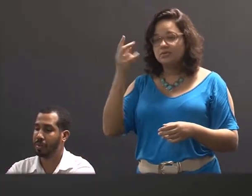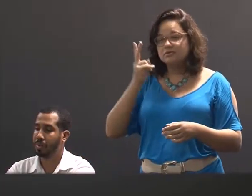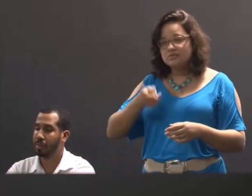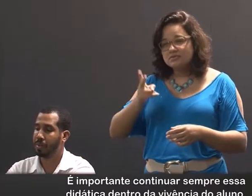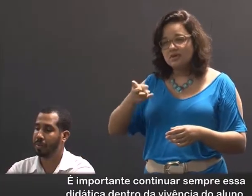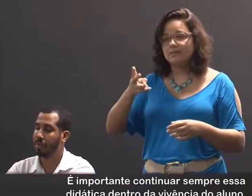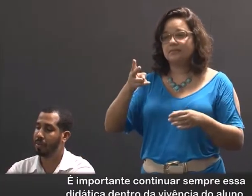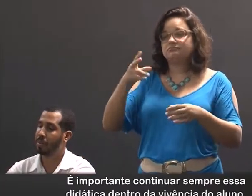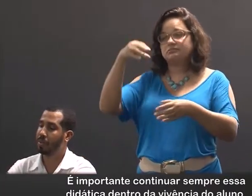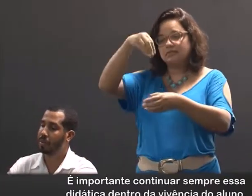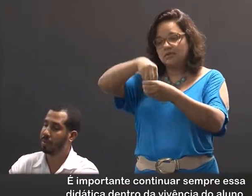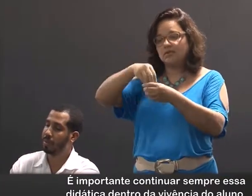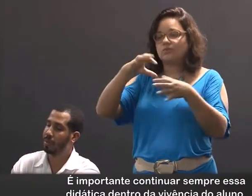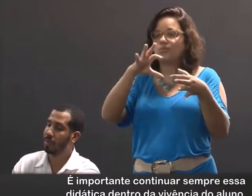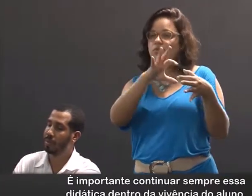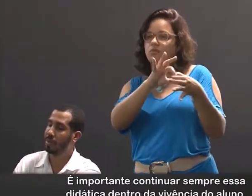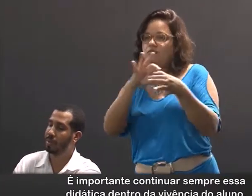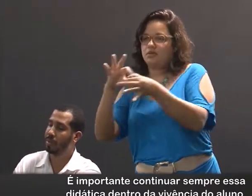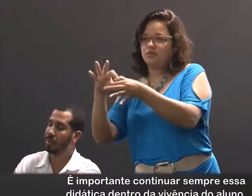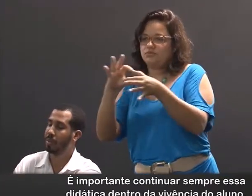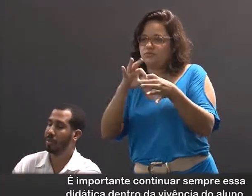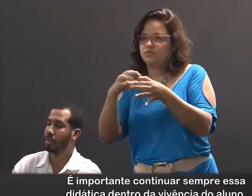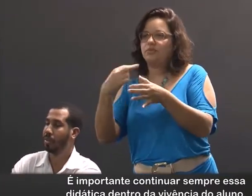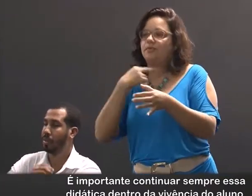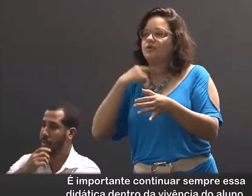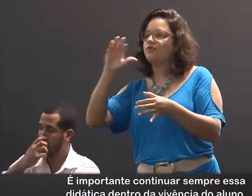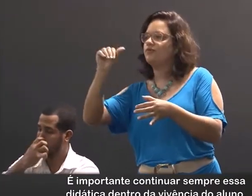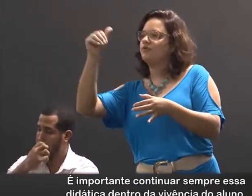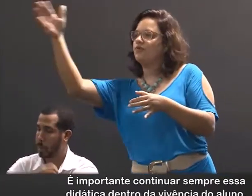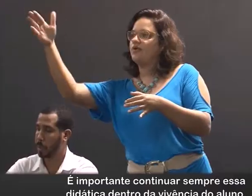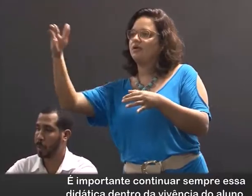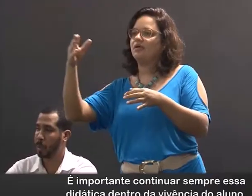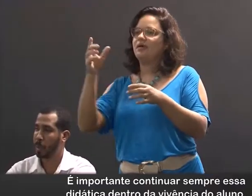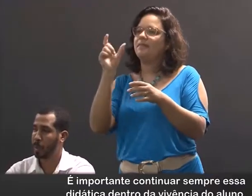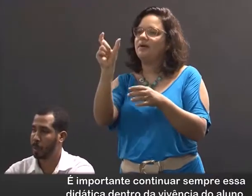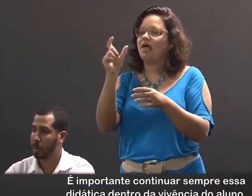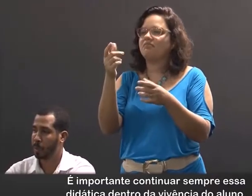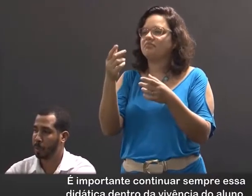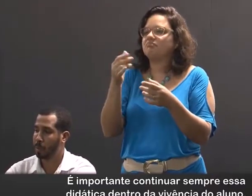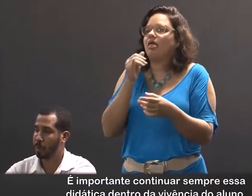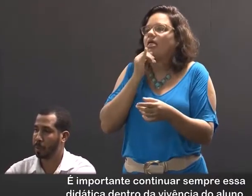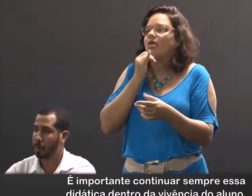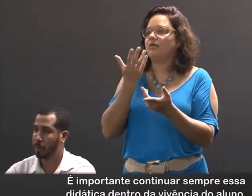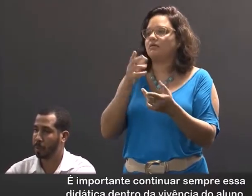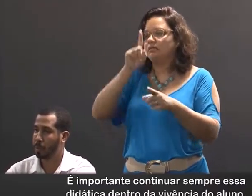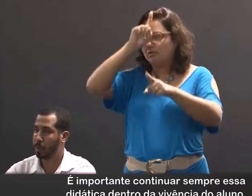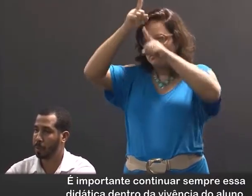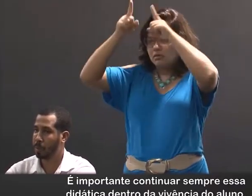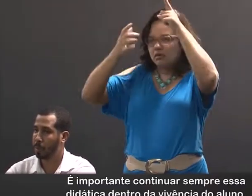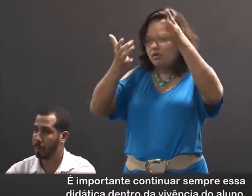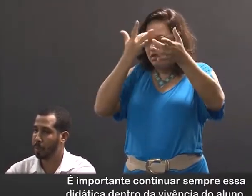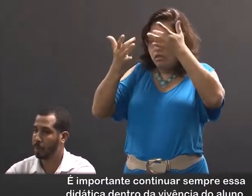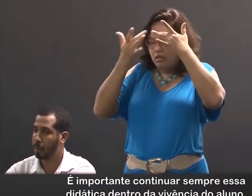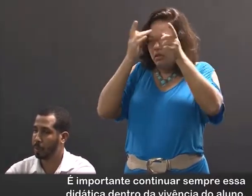é importante continuar sempre essa didática dentro do contexto, dentro da vivência do